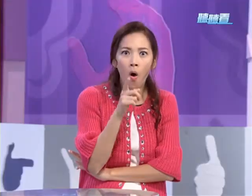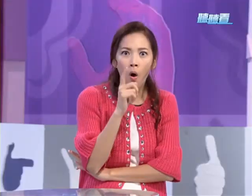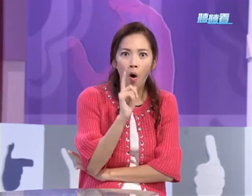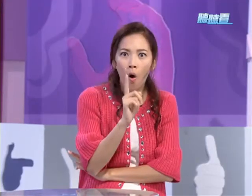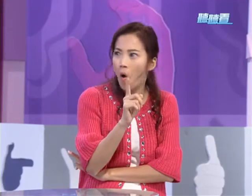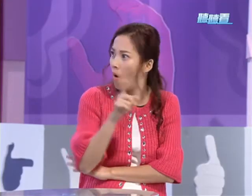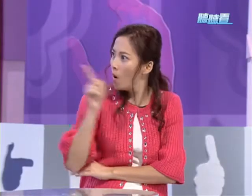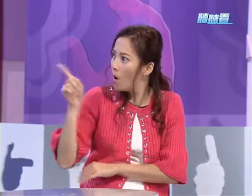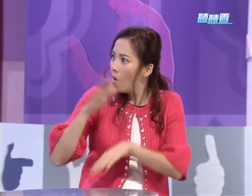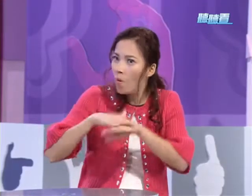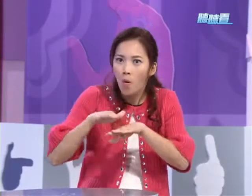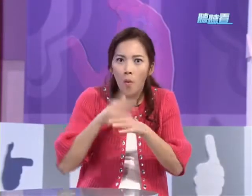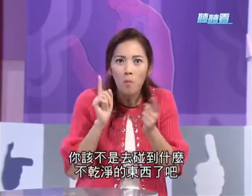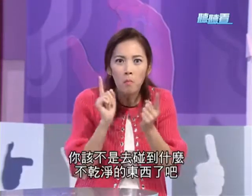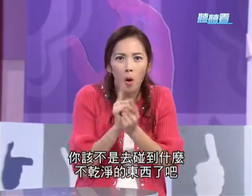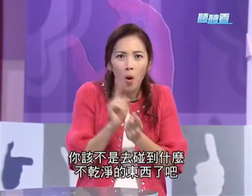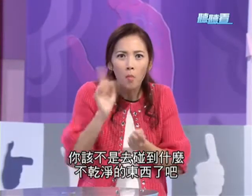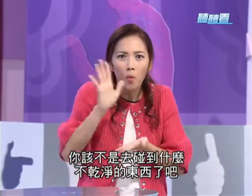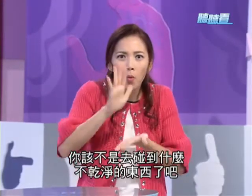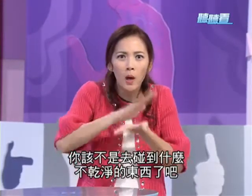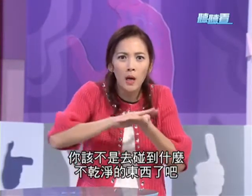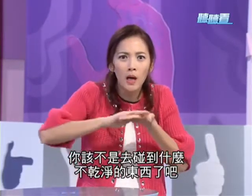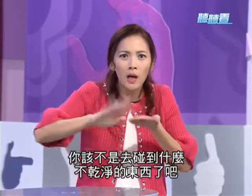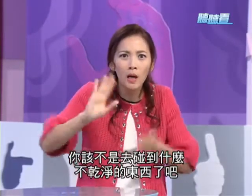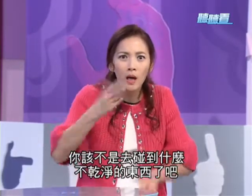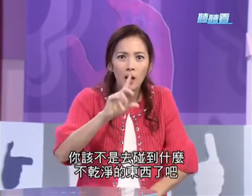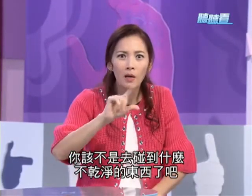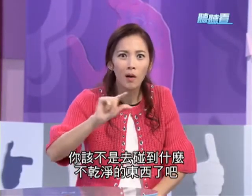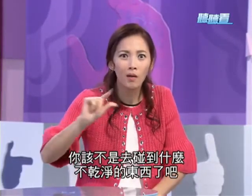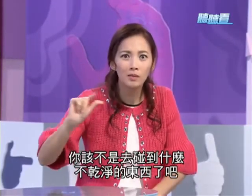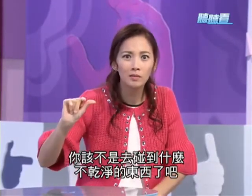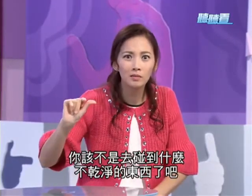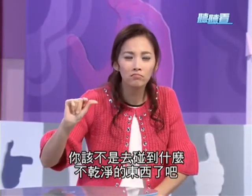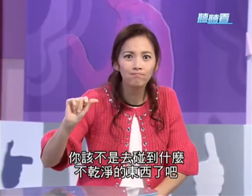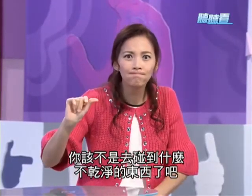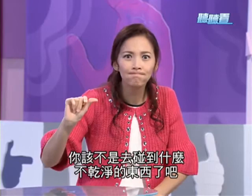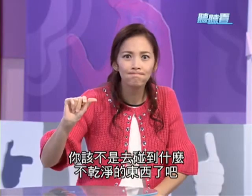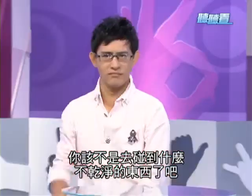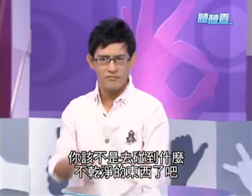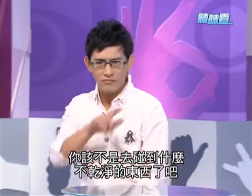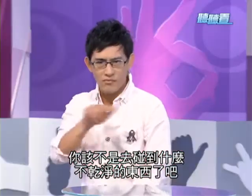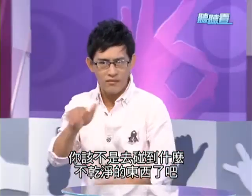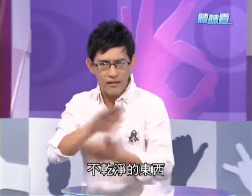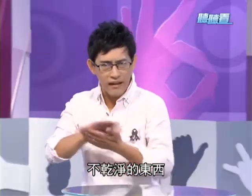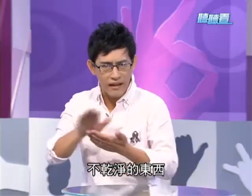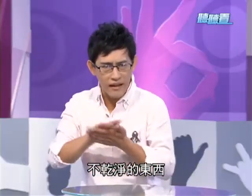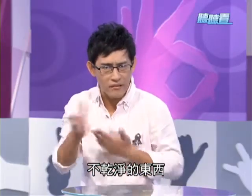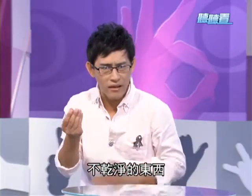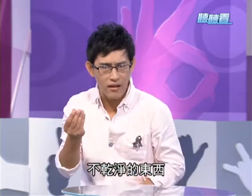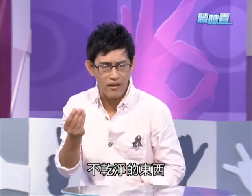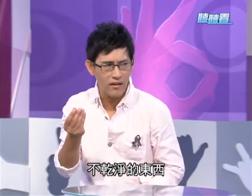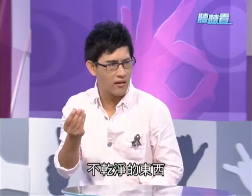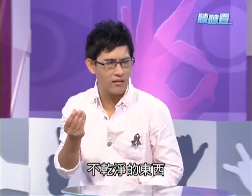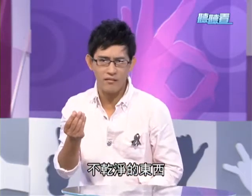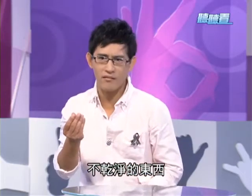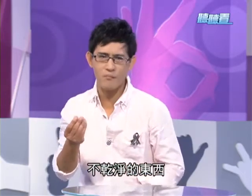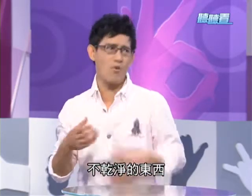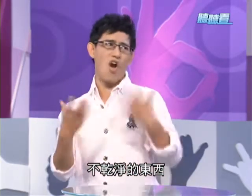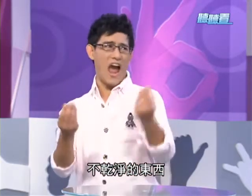哦，你该不是去碰到什么不干净的东西了吧？ 不干净的东西也